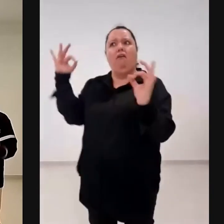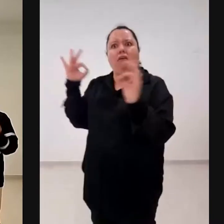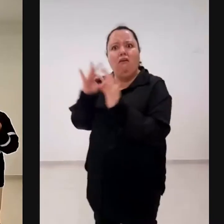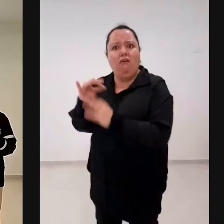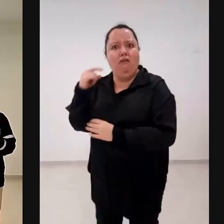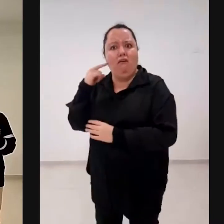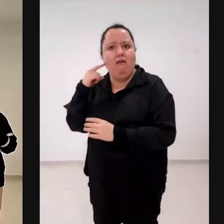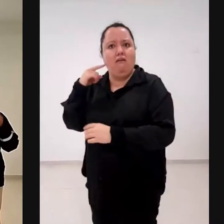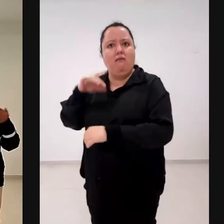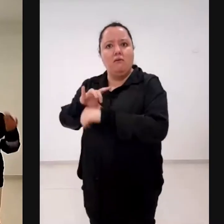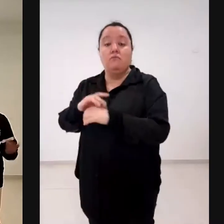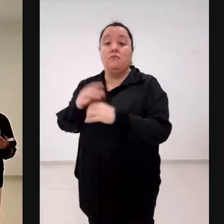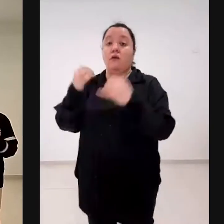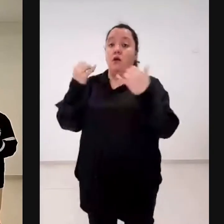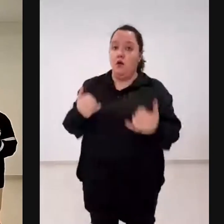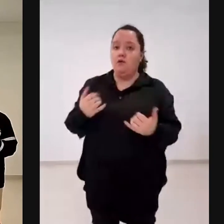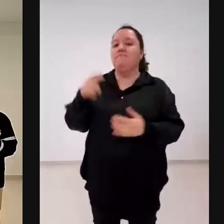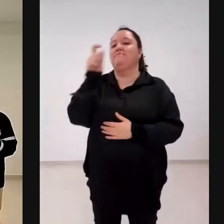y ustedes